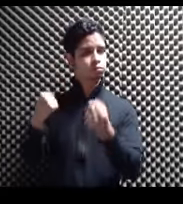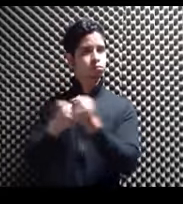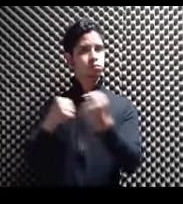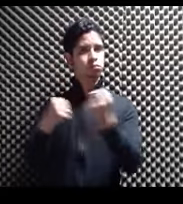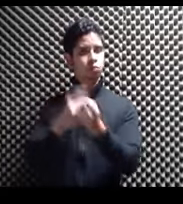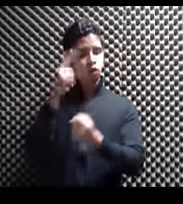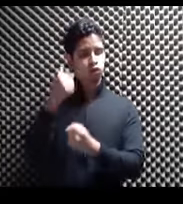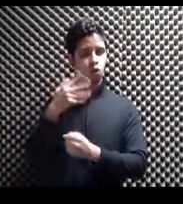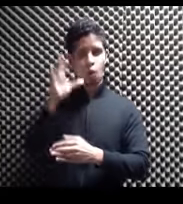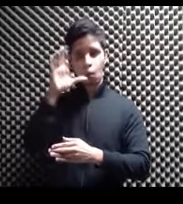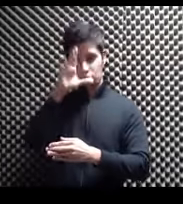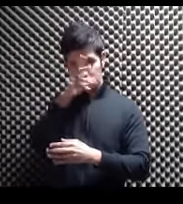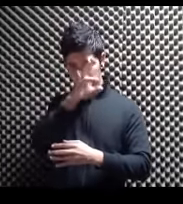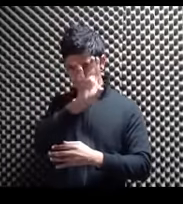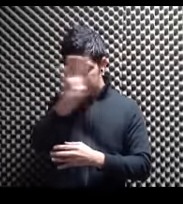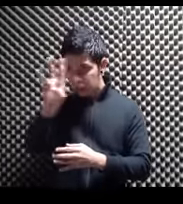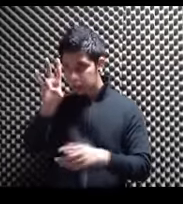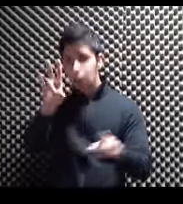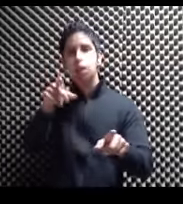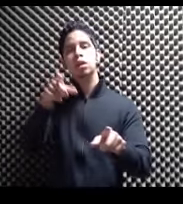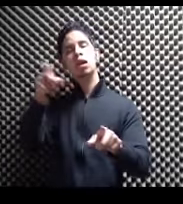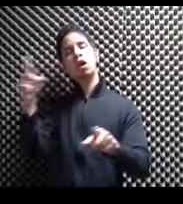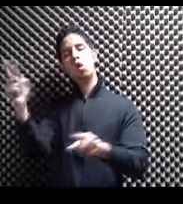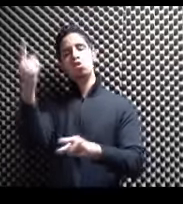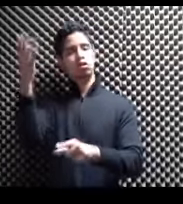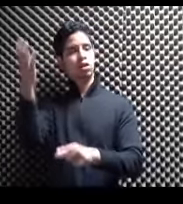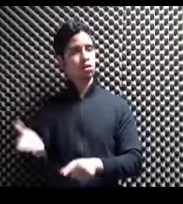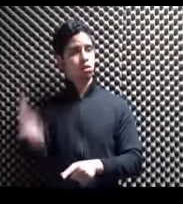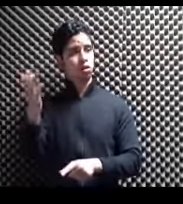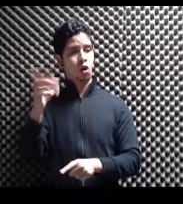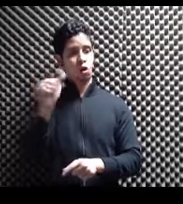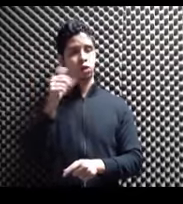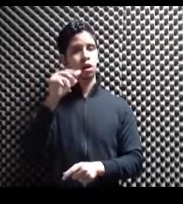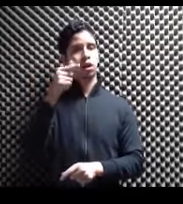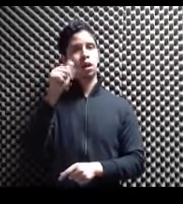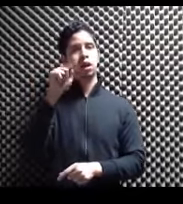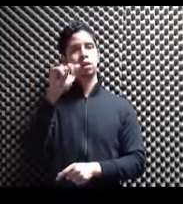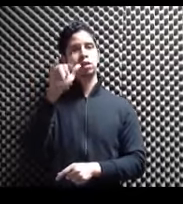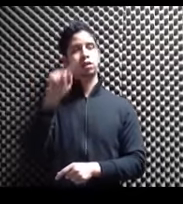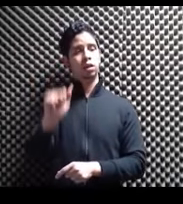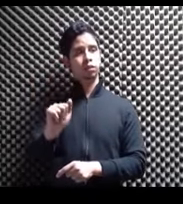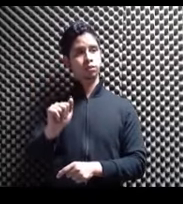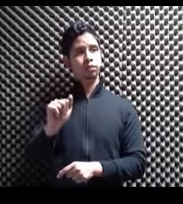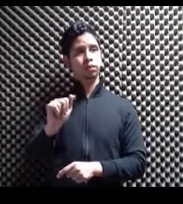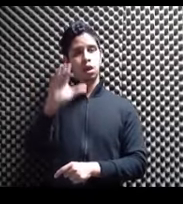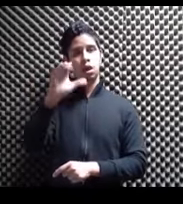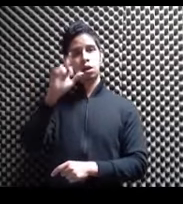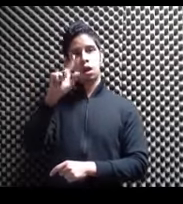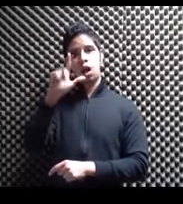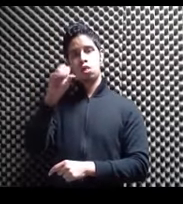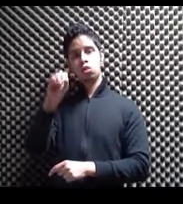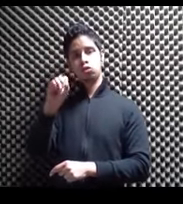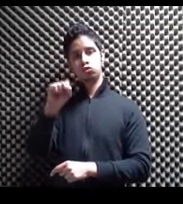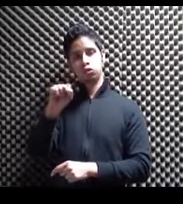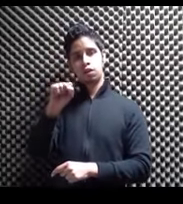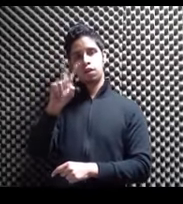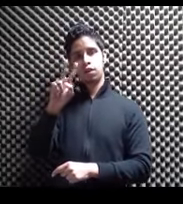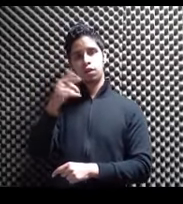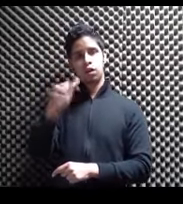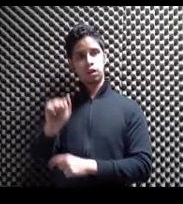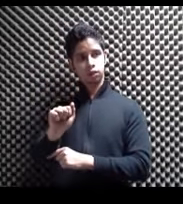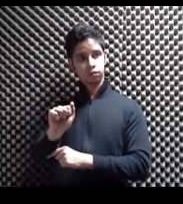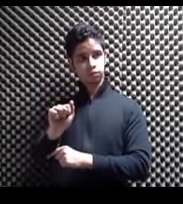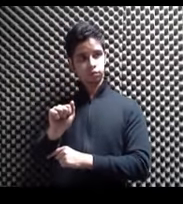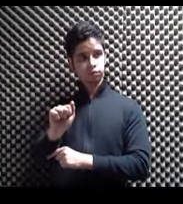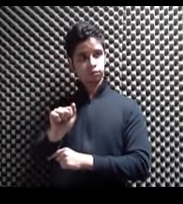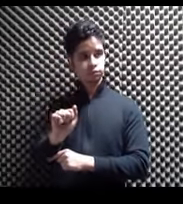padrinos. Tatita, que es una de las madrinas, Carlos Vega, Naimé, que es más que padrino que mi mascota.